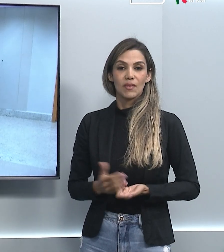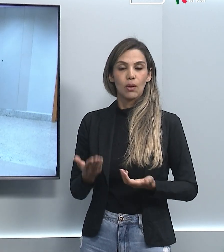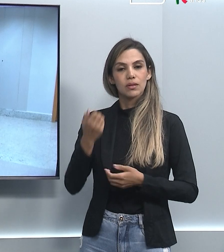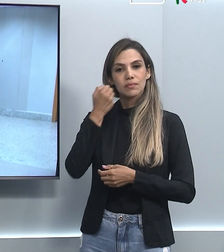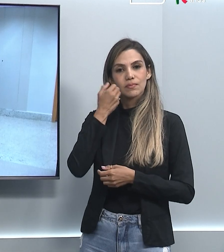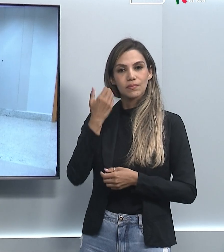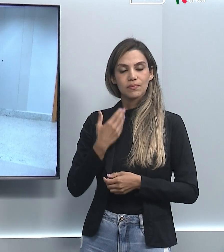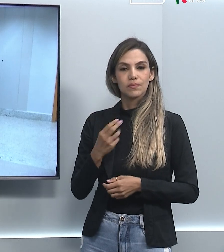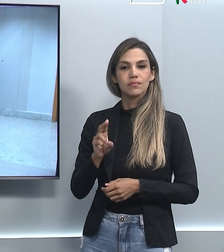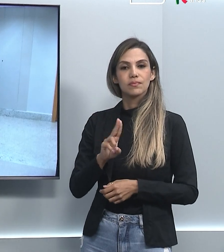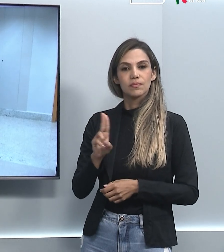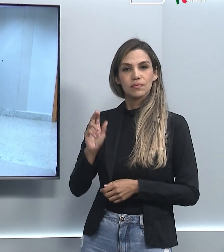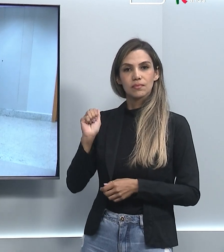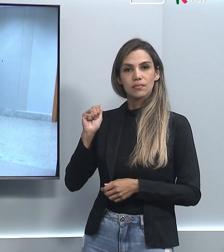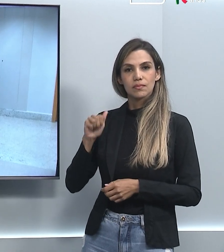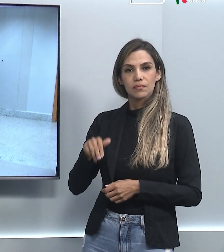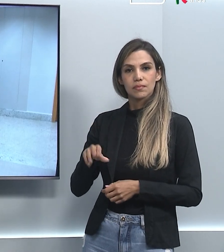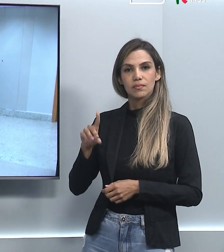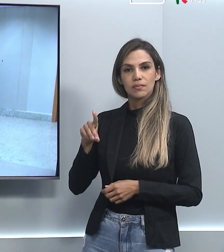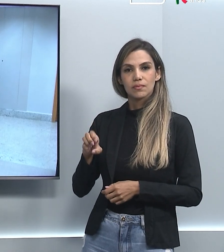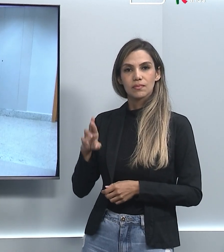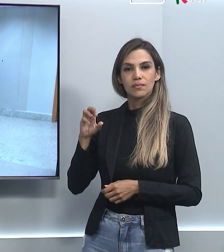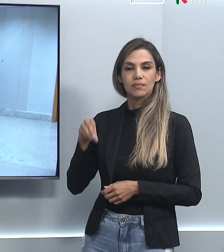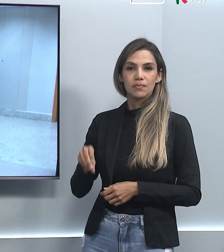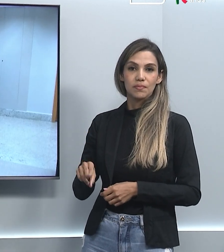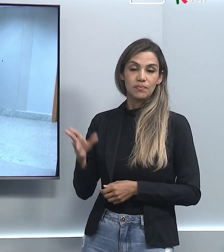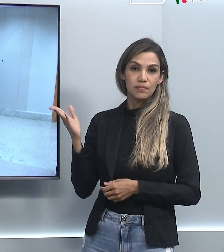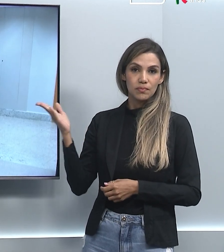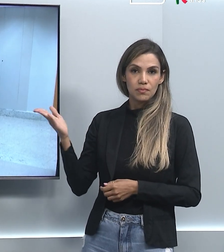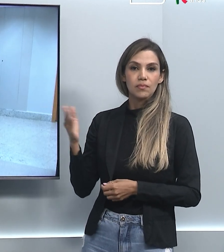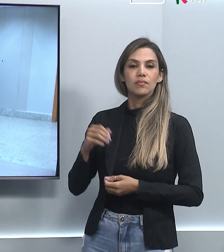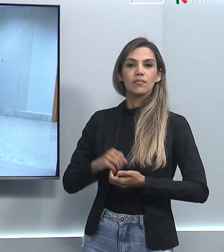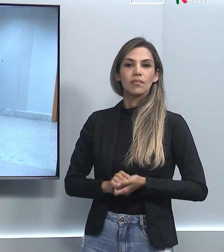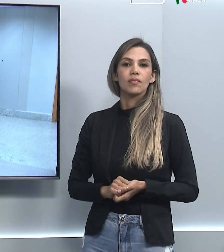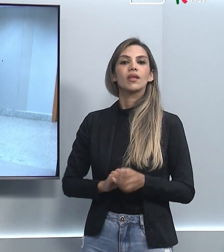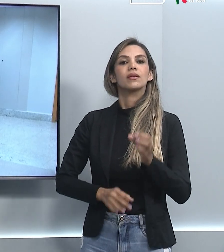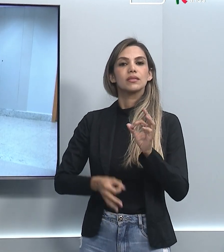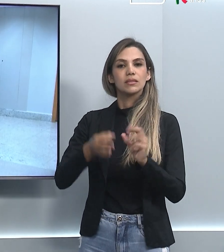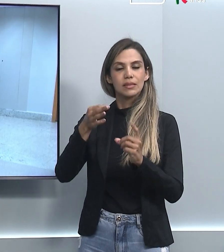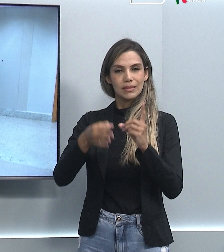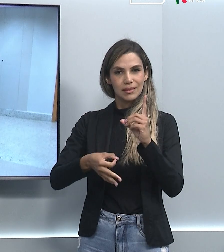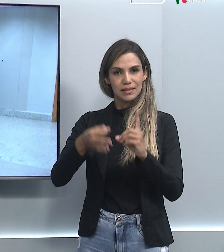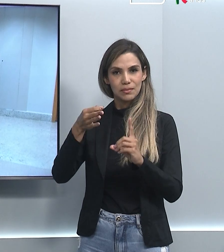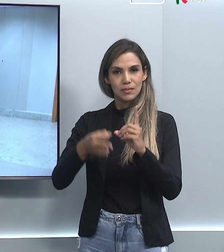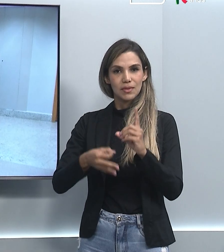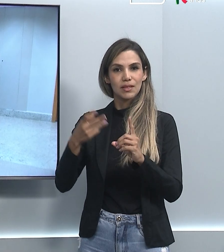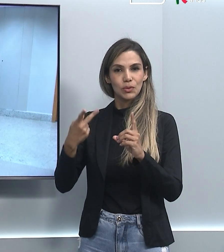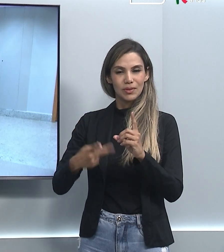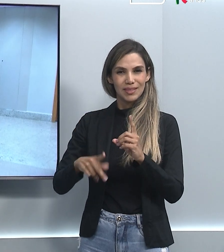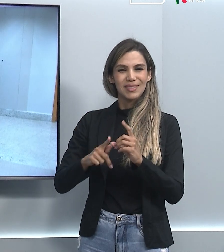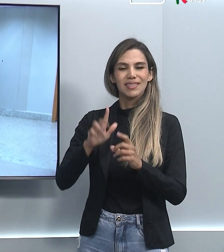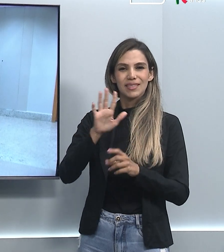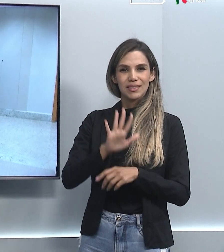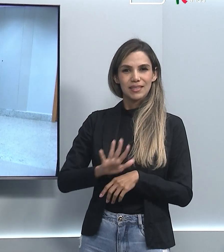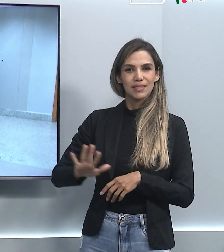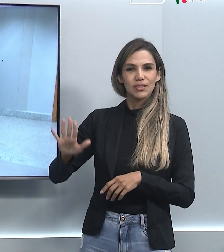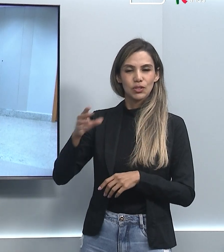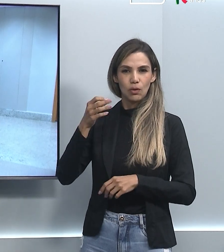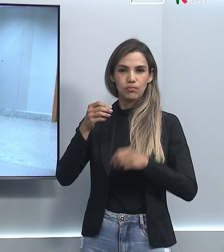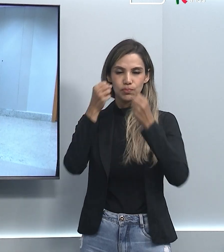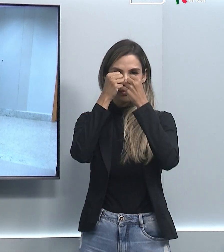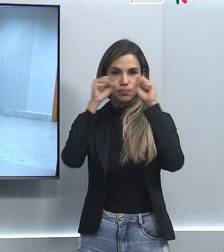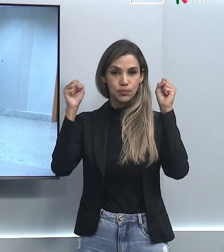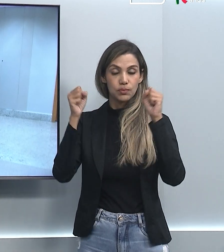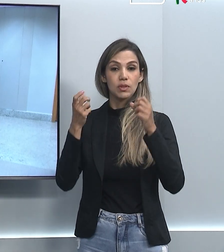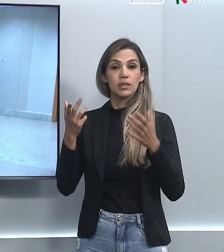descrever. Então, me chamo Anderson Máximo de Holanda, eu sou desembargador do Tribunal de Justiça de Goiás e estou corregedor do